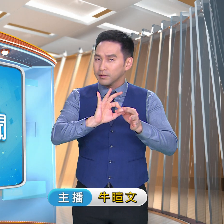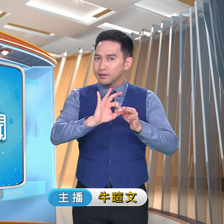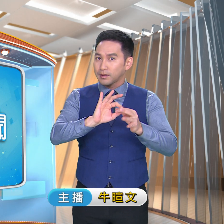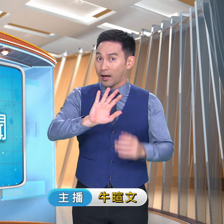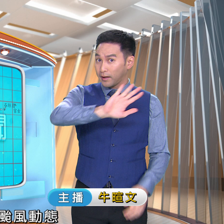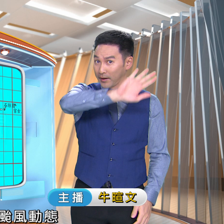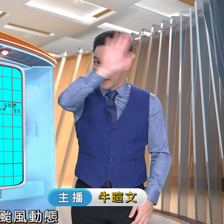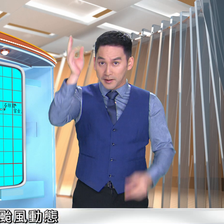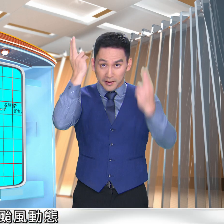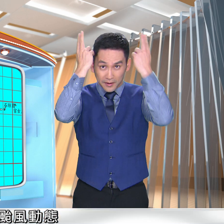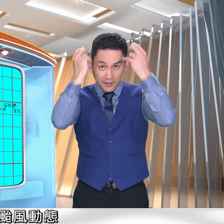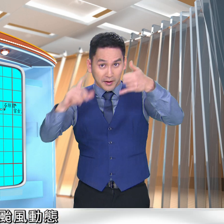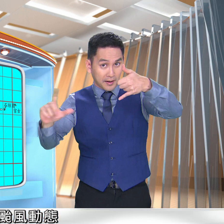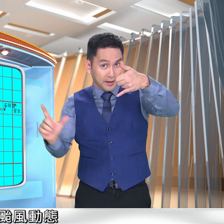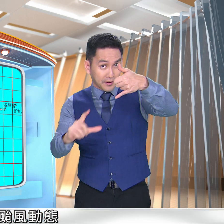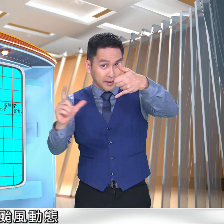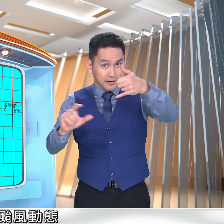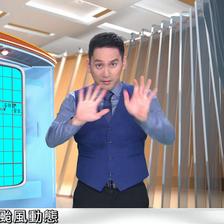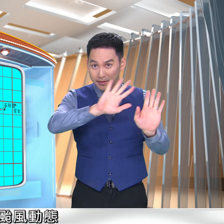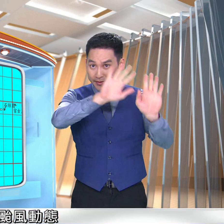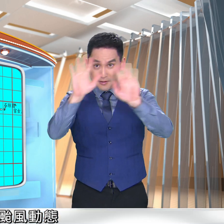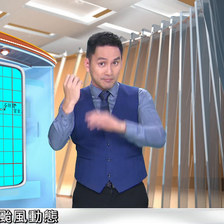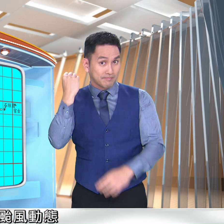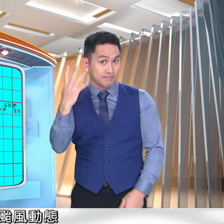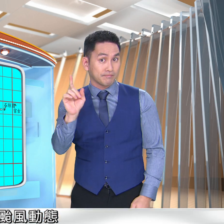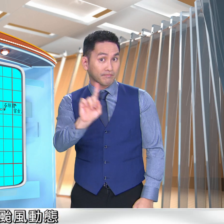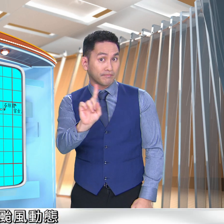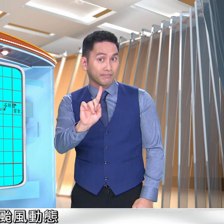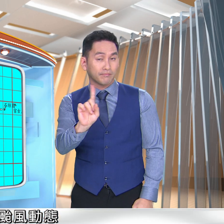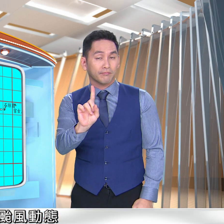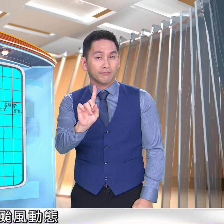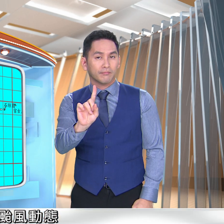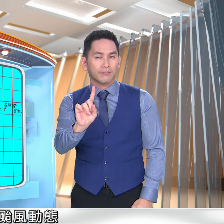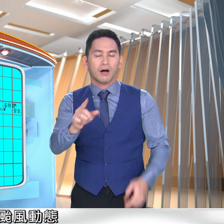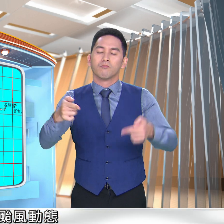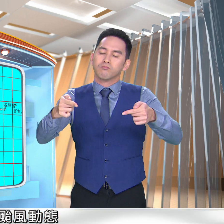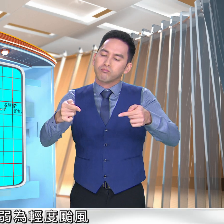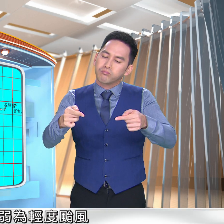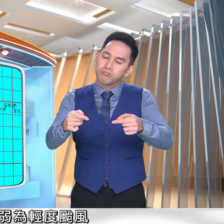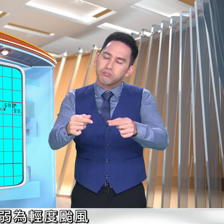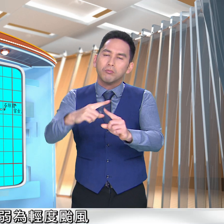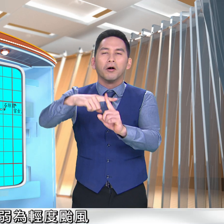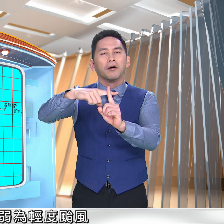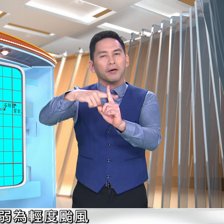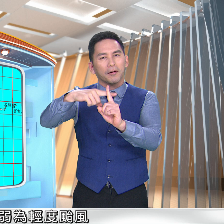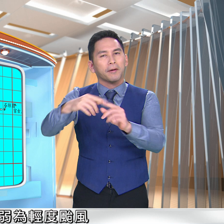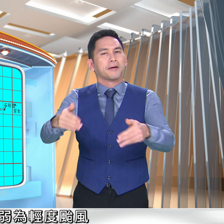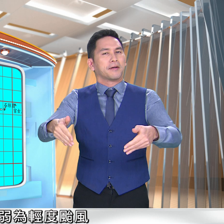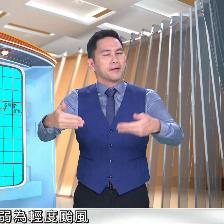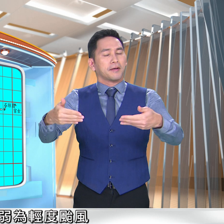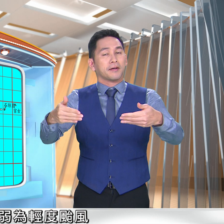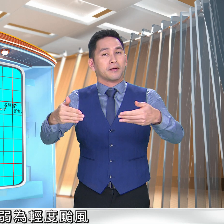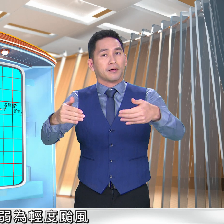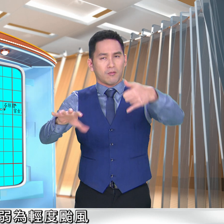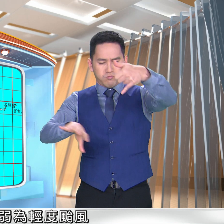关心天兔台风动态。目前天兔已经减弱为轻度台